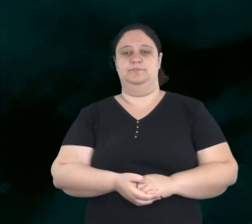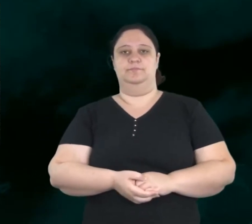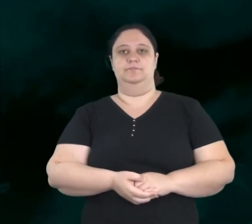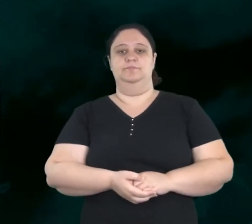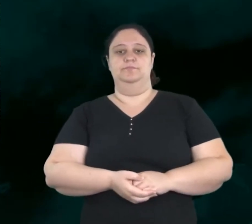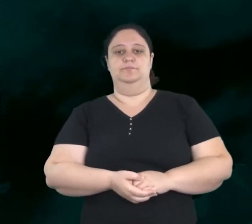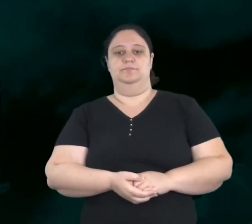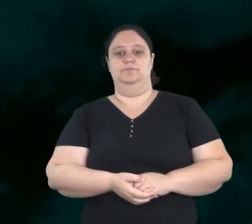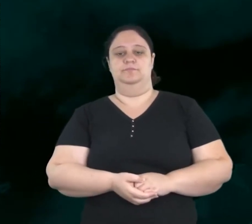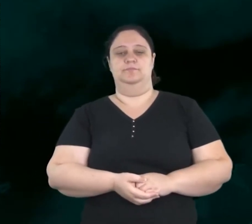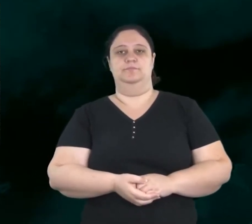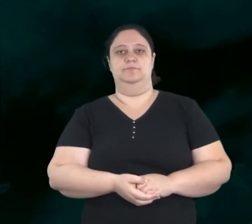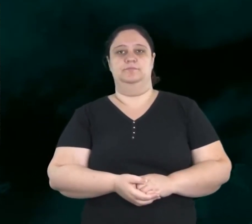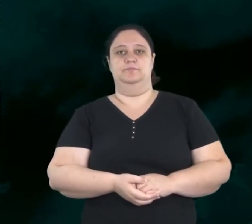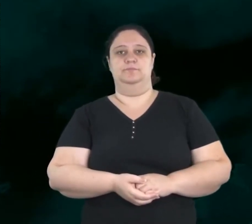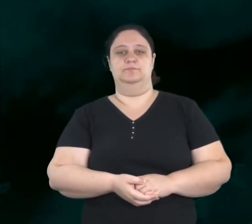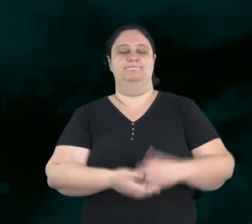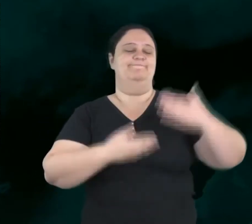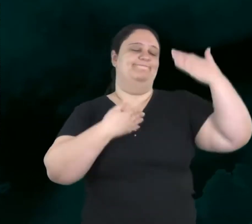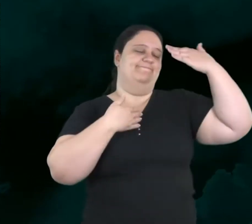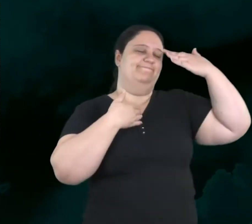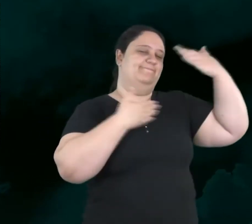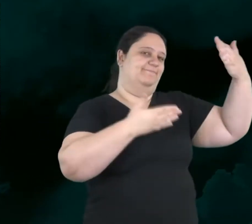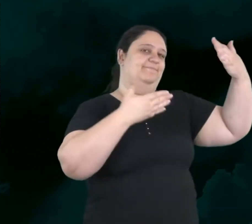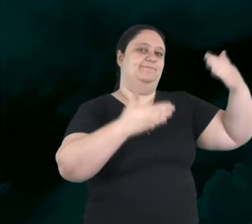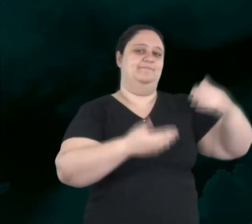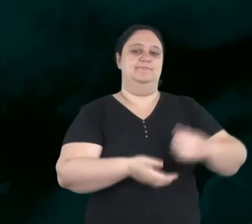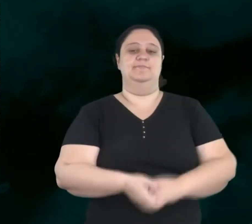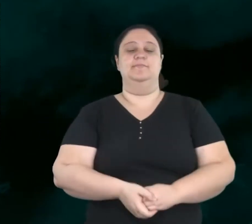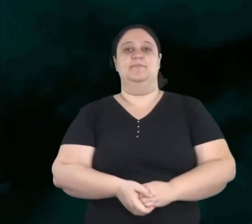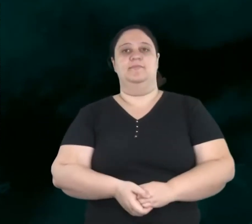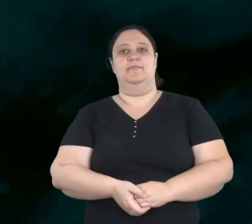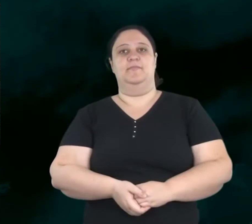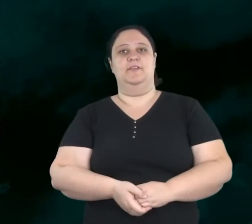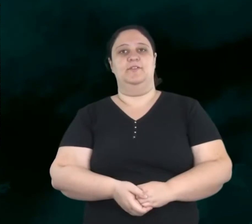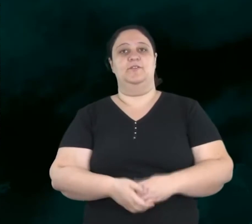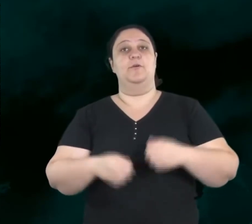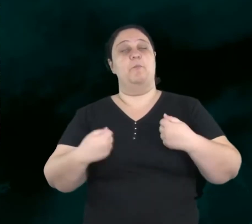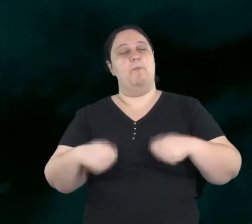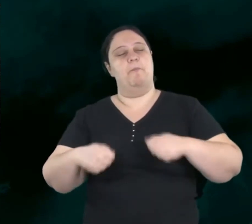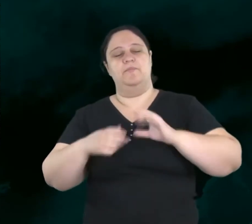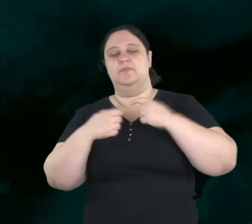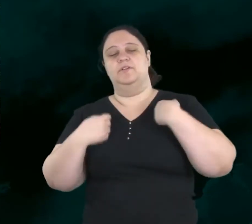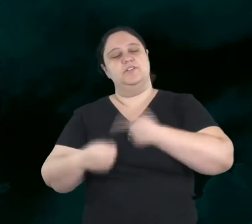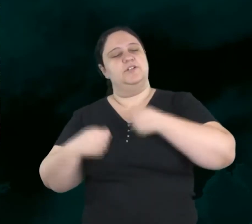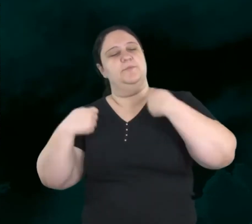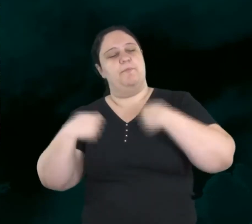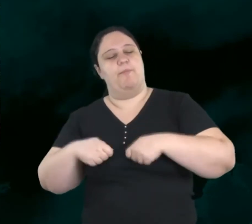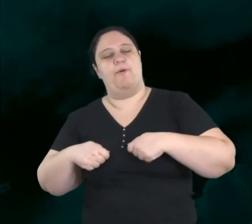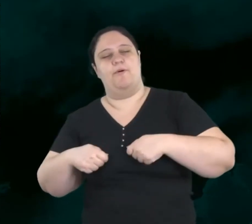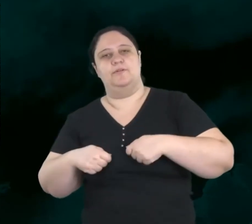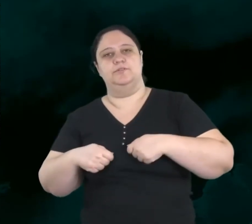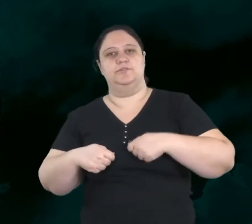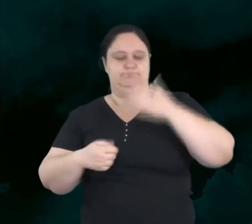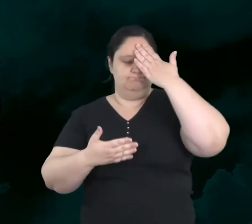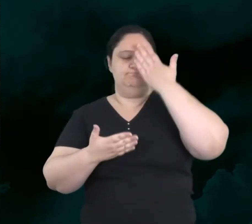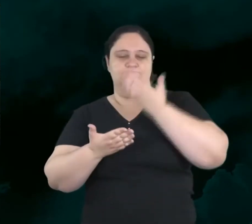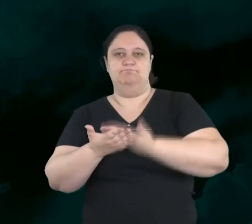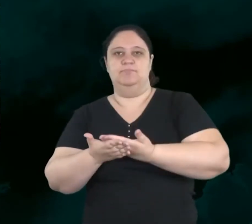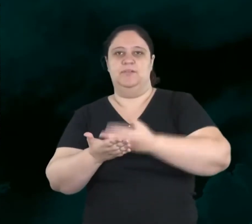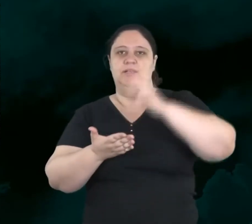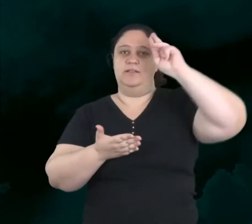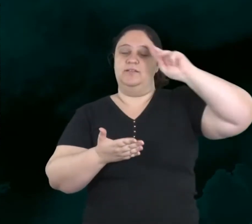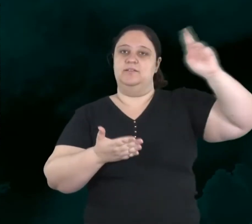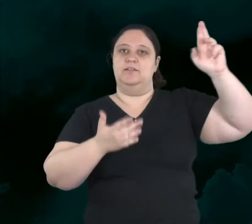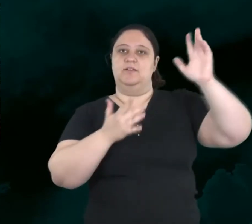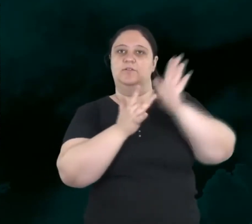conexão, de união. Graças a Deus por confessar com a boca Jesus como Senhor, e também tem que